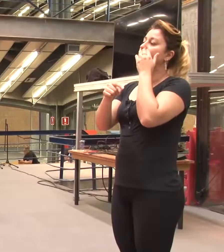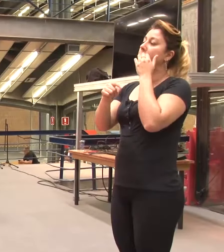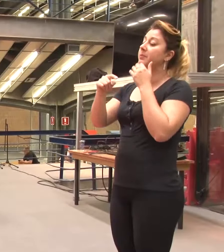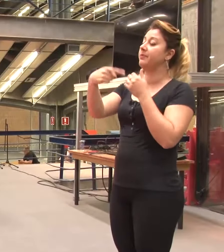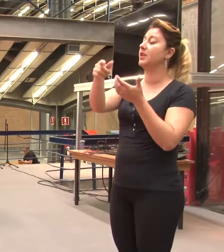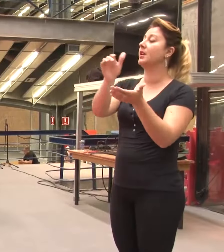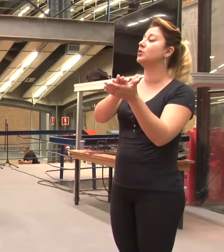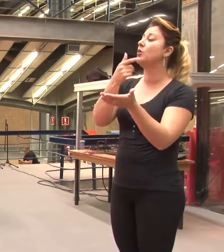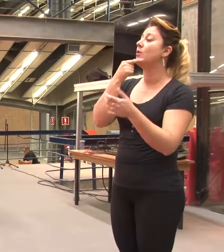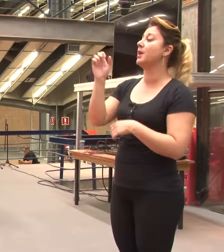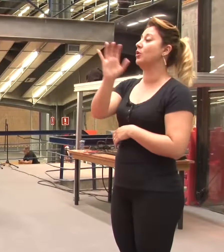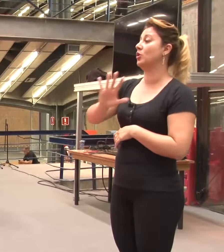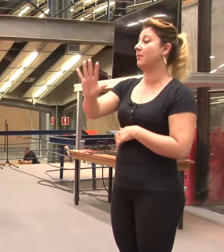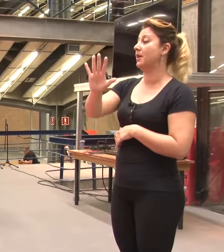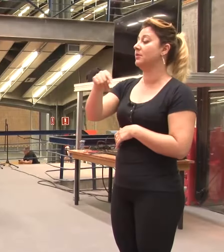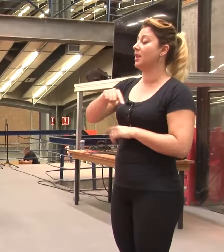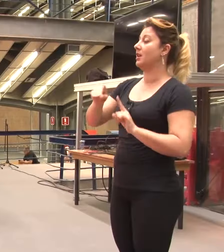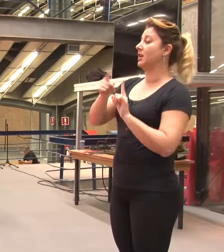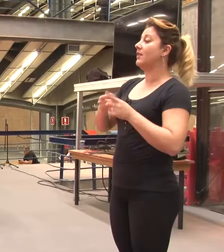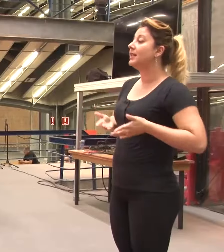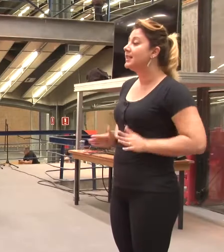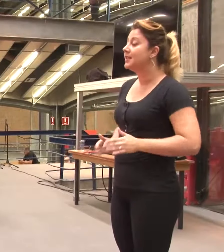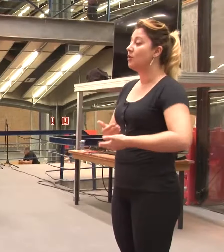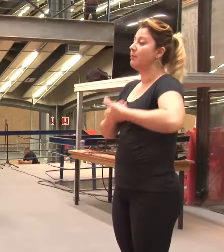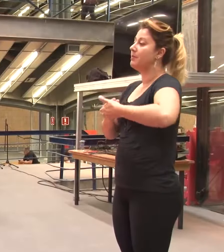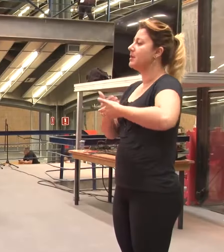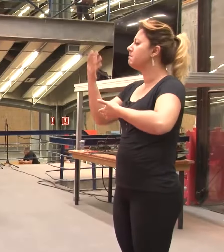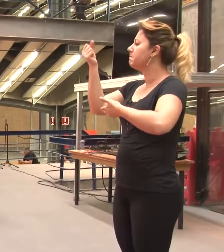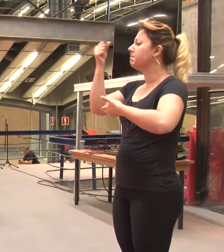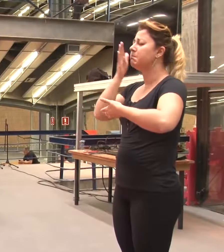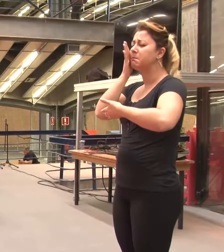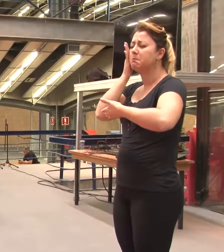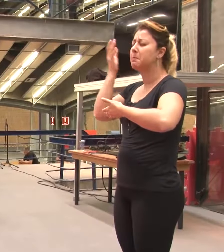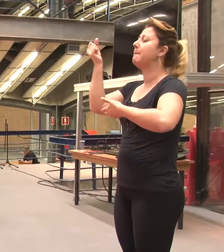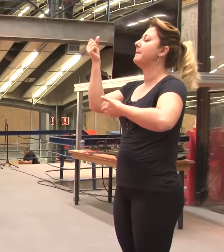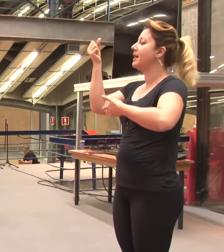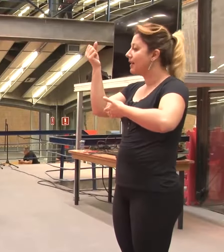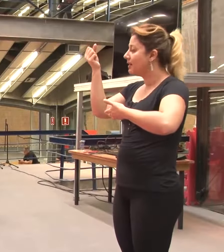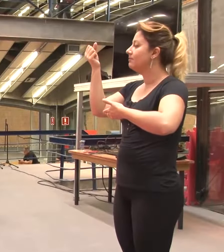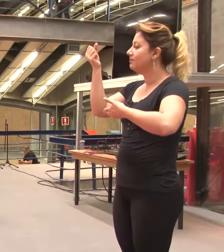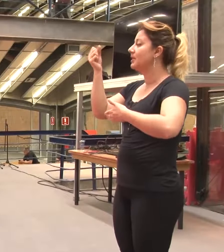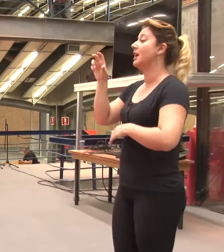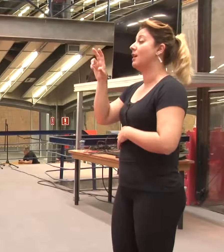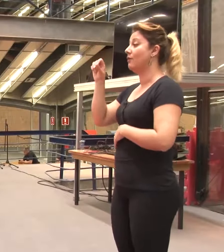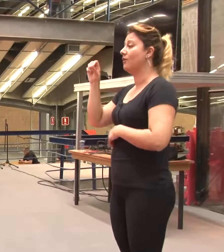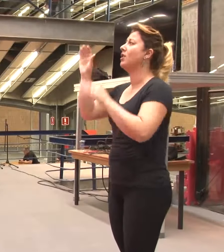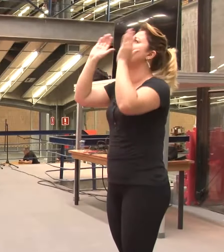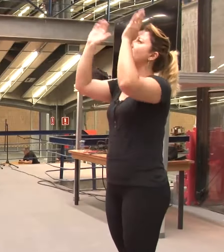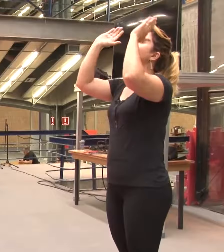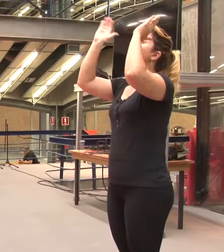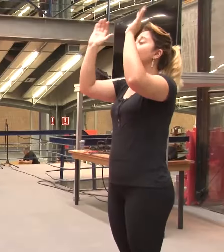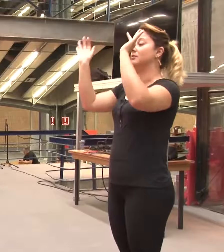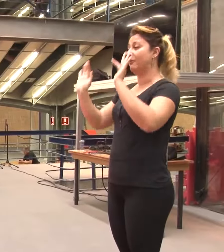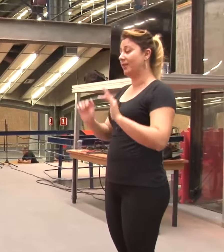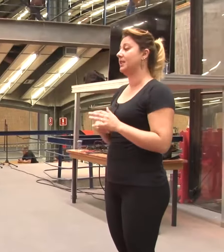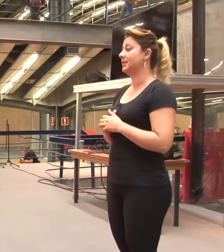e a bebê já nasce branca porque essa filha de pele mais clara. Minha avó, por